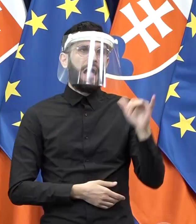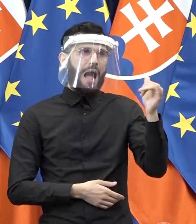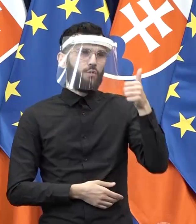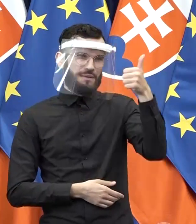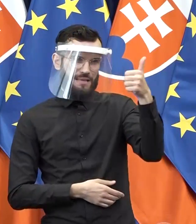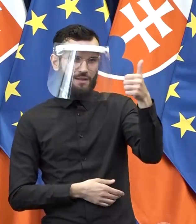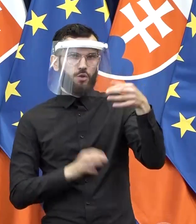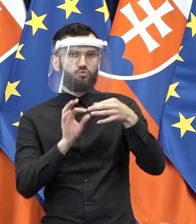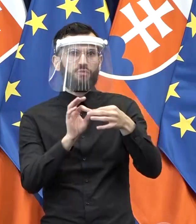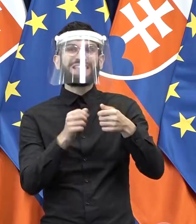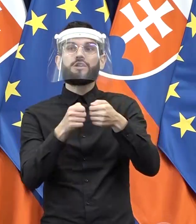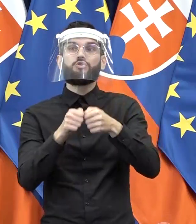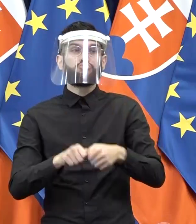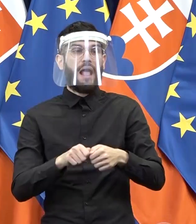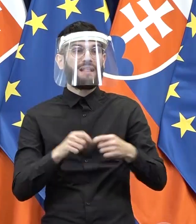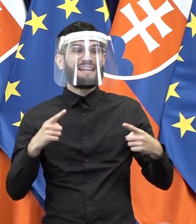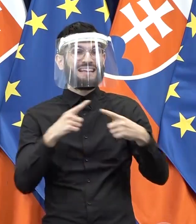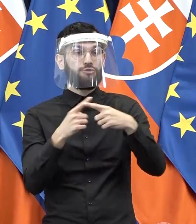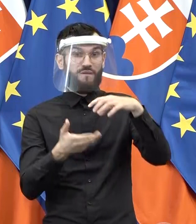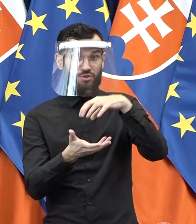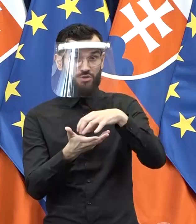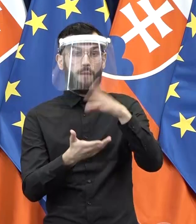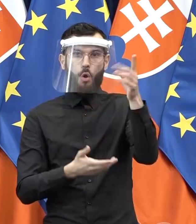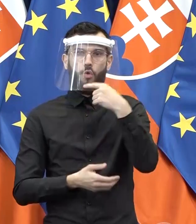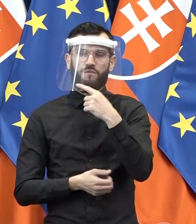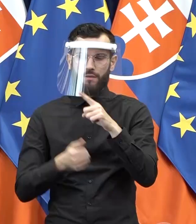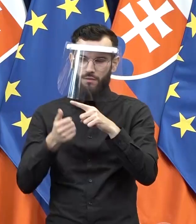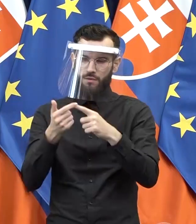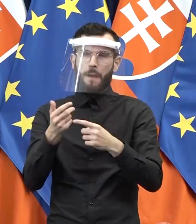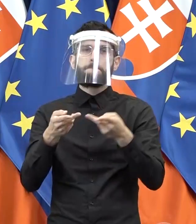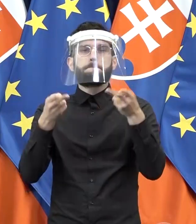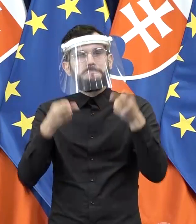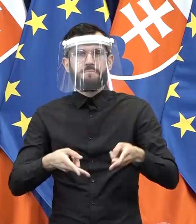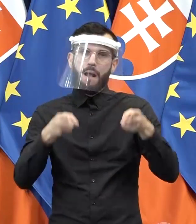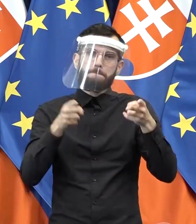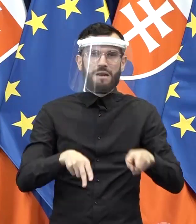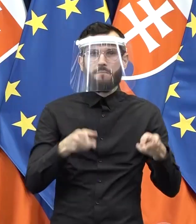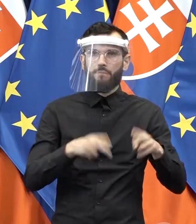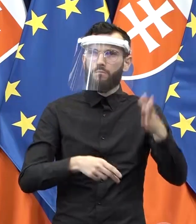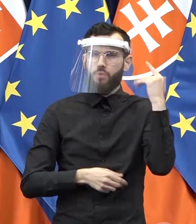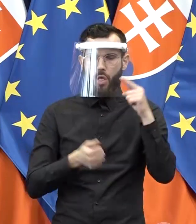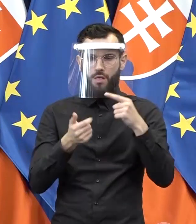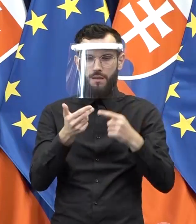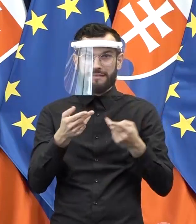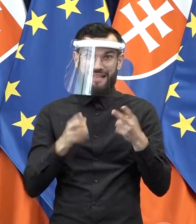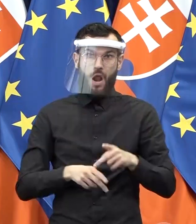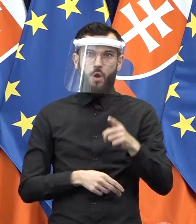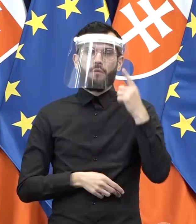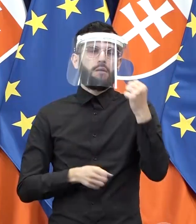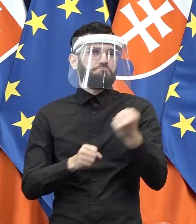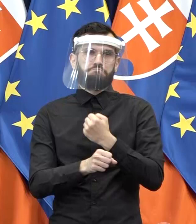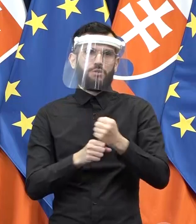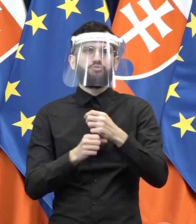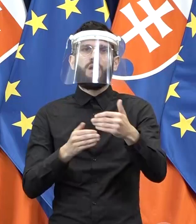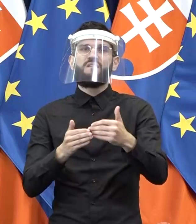jeden člen ústredného krízového štábu povedal o viacerých prípadoch, ktoré takéto problematické boli. Myslím si, že nemá